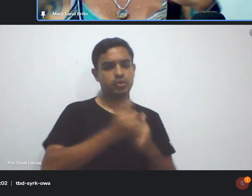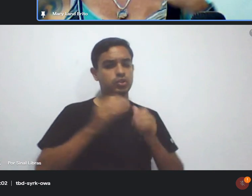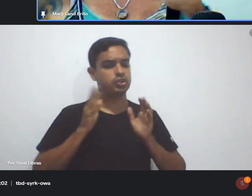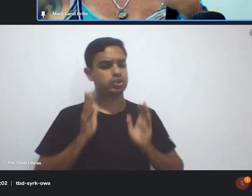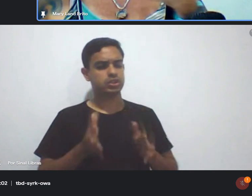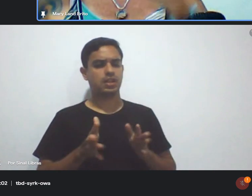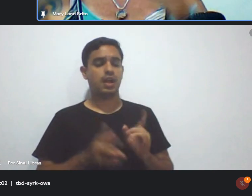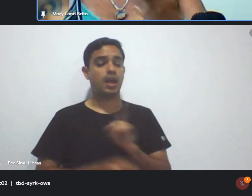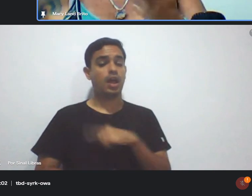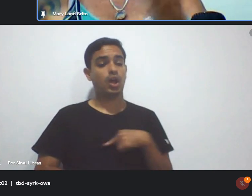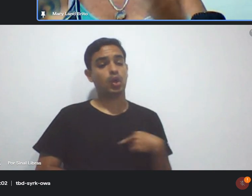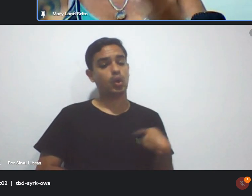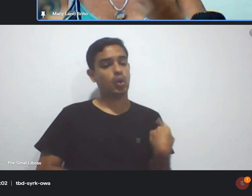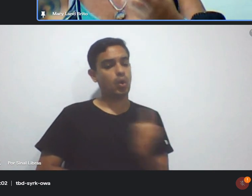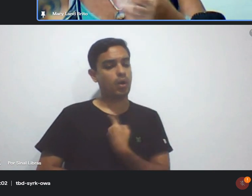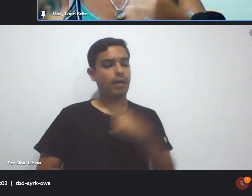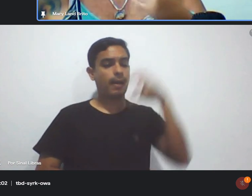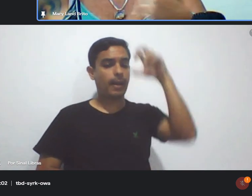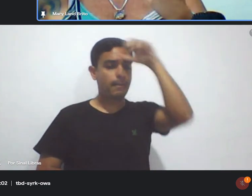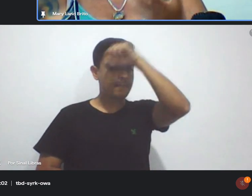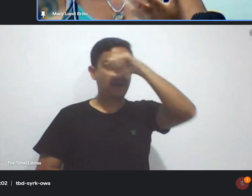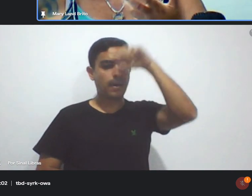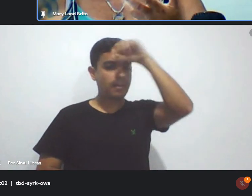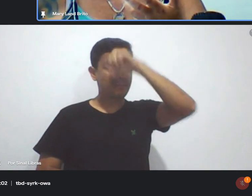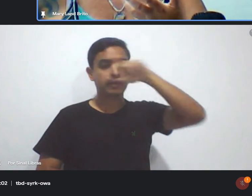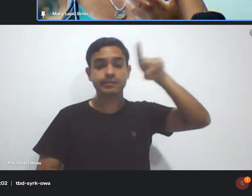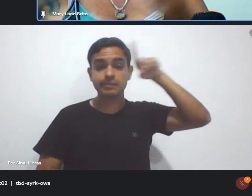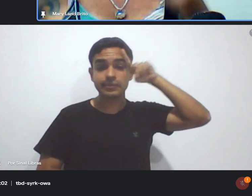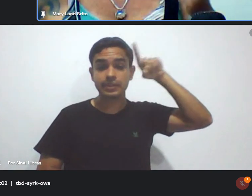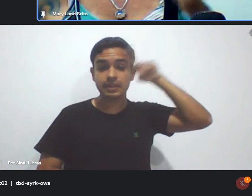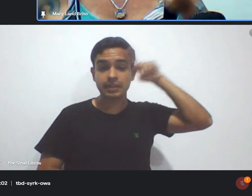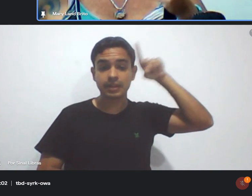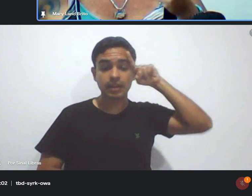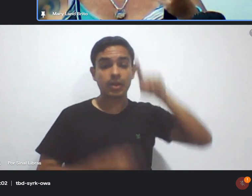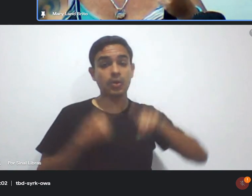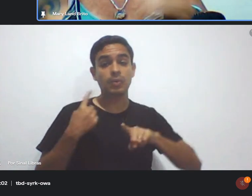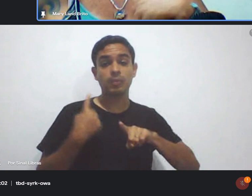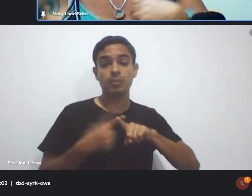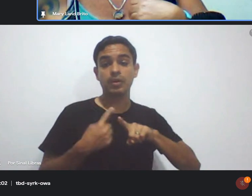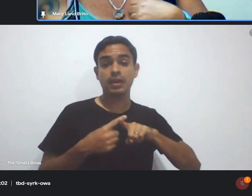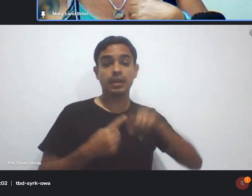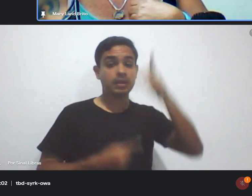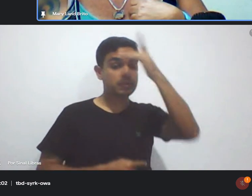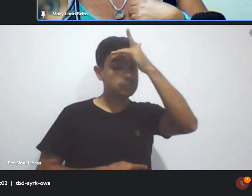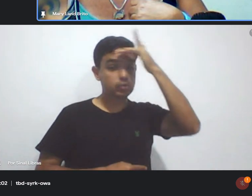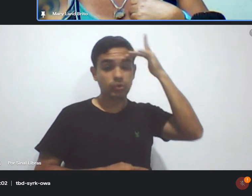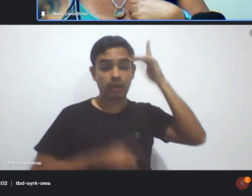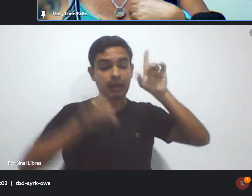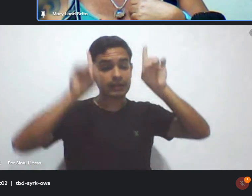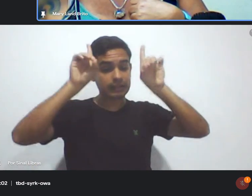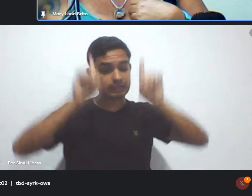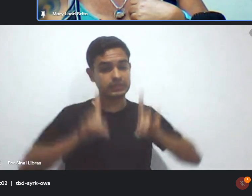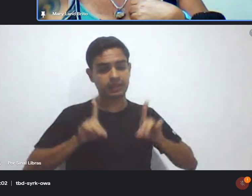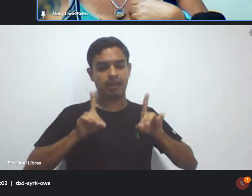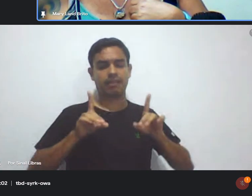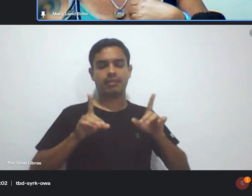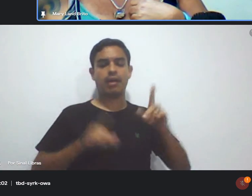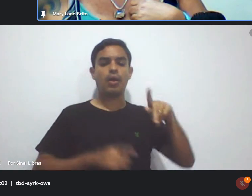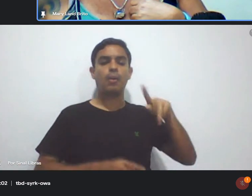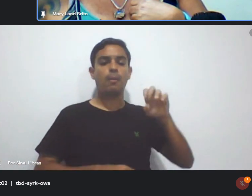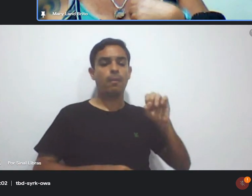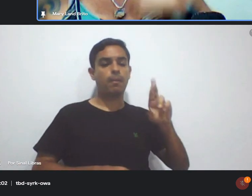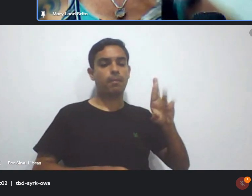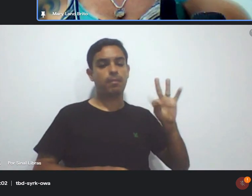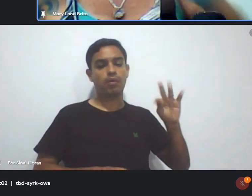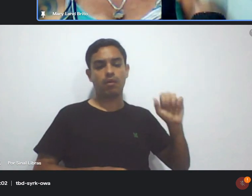aprendendo, porque aí a explicação é porque não porta. As pessoas portam, se você porta alguma coisa, você tem a